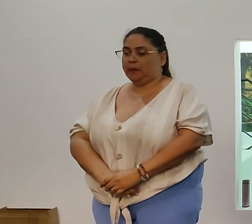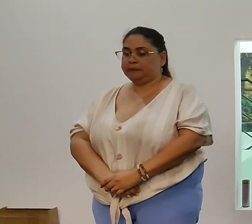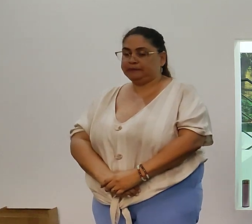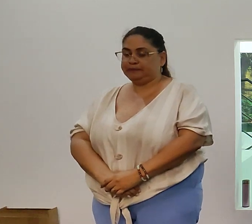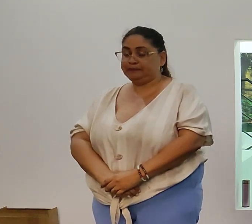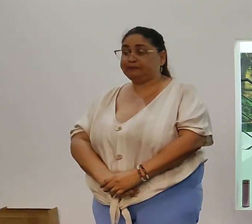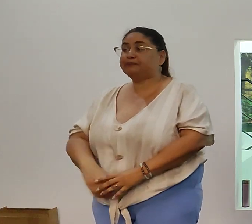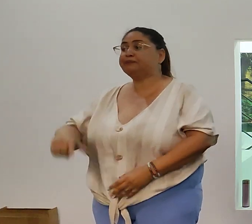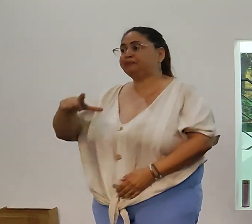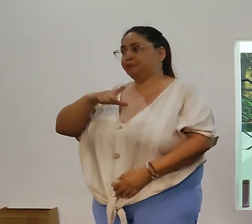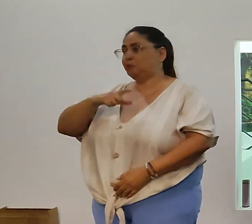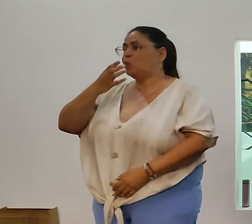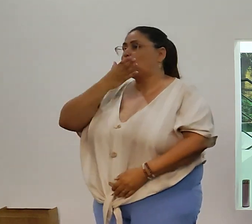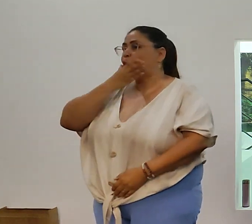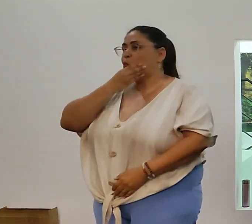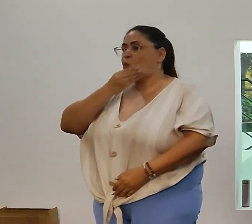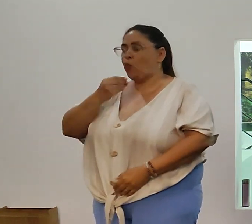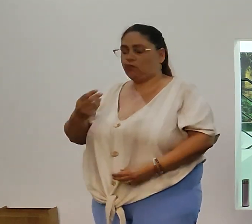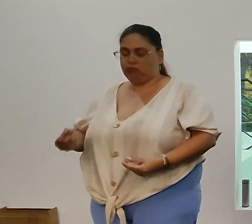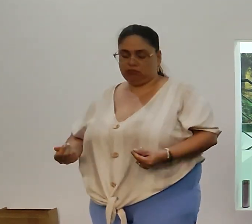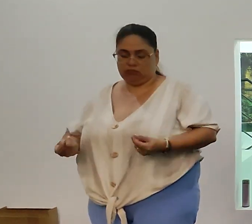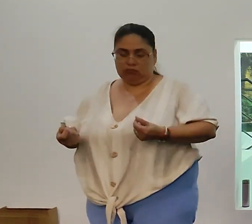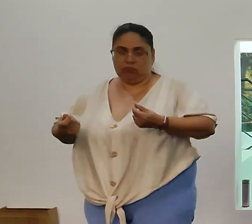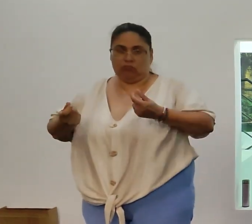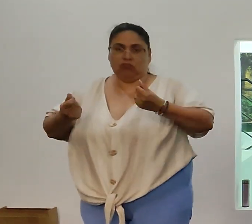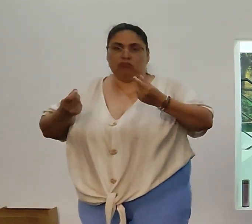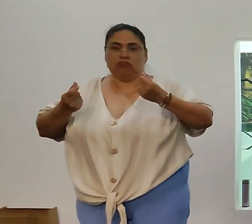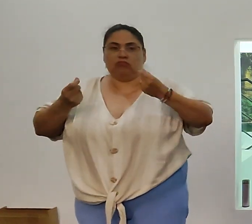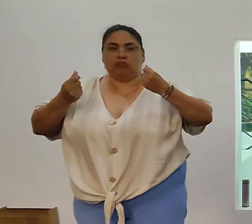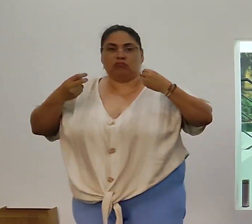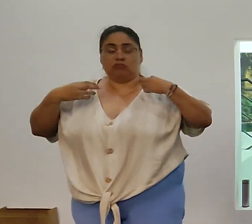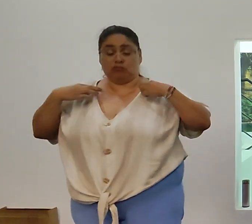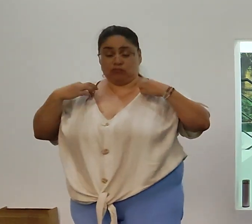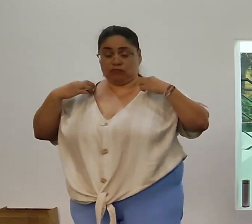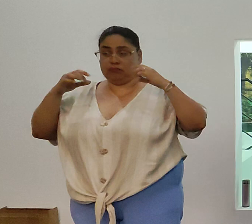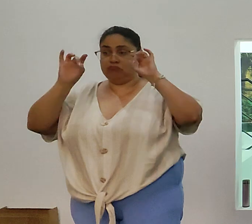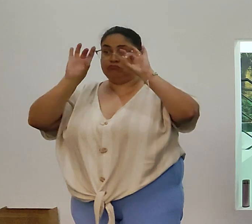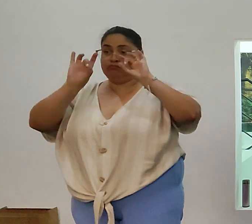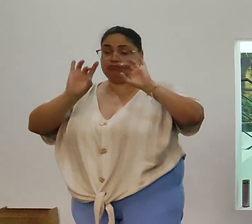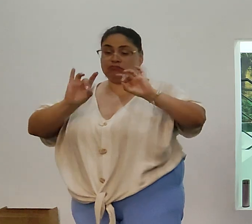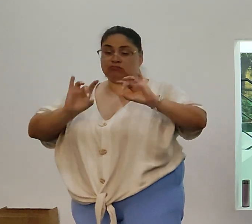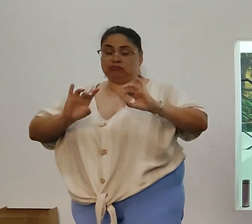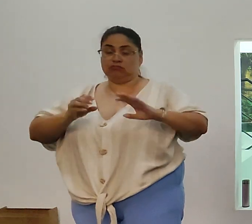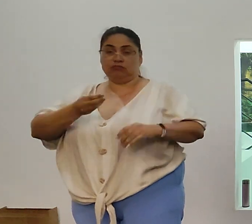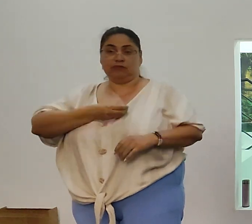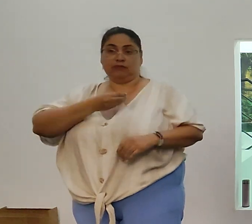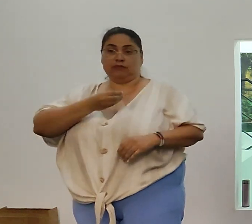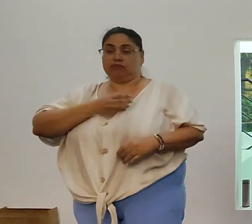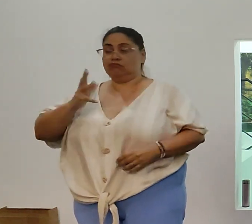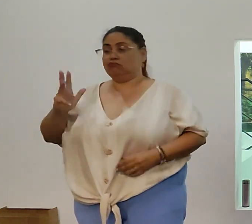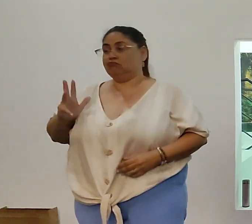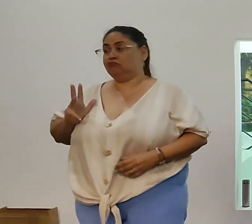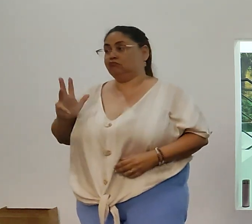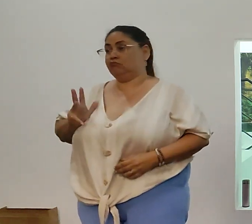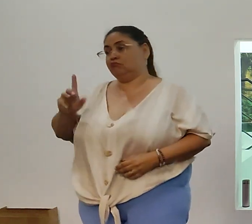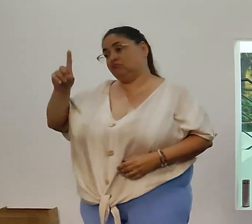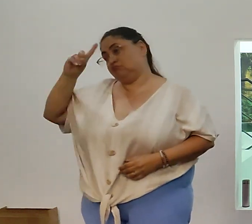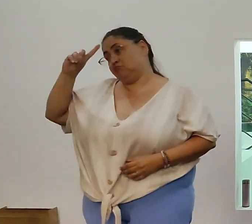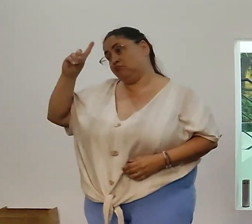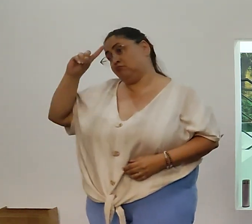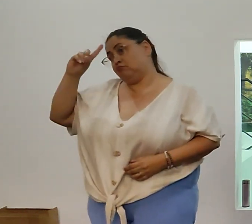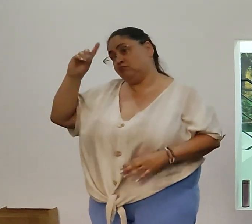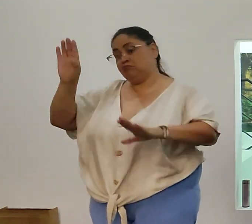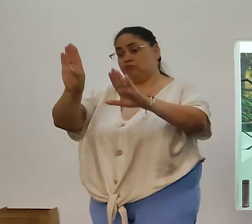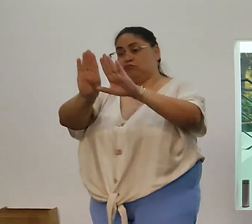Havia um homem rico que se vestia de púrpura e de linho fino, e vivia no luxo todos os dias. Diante do